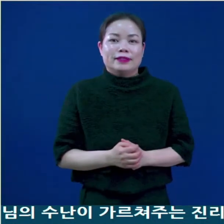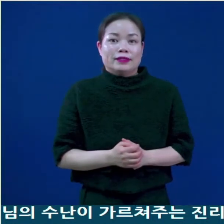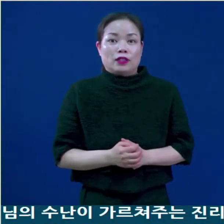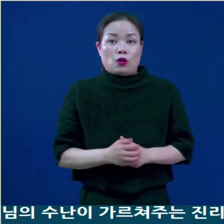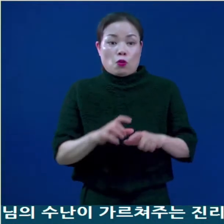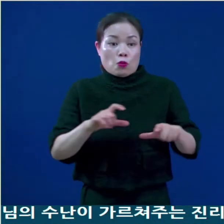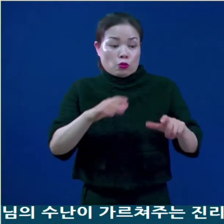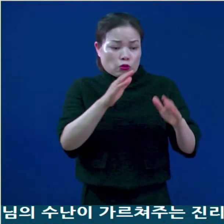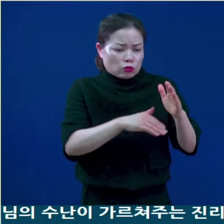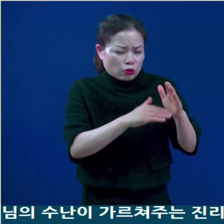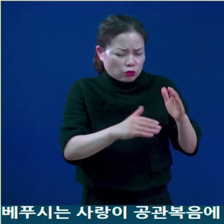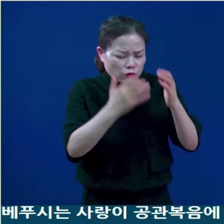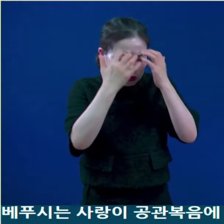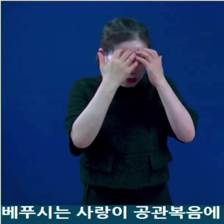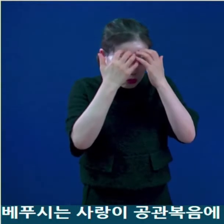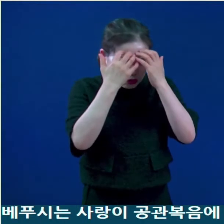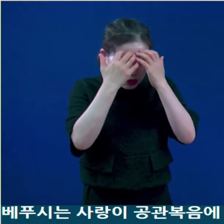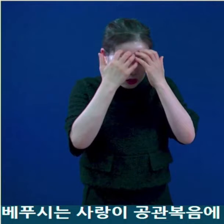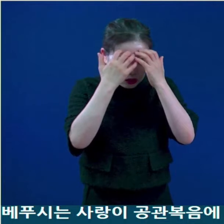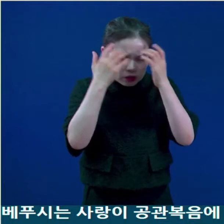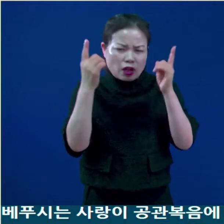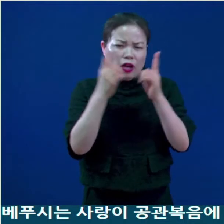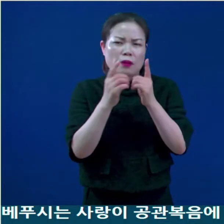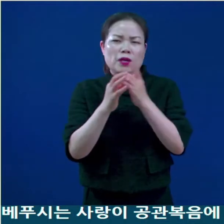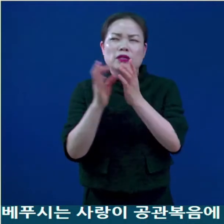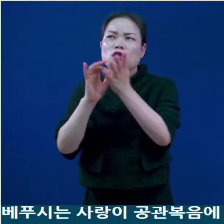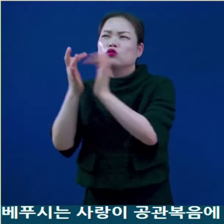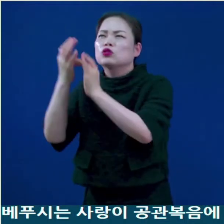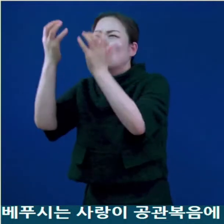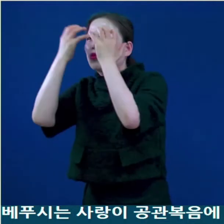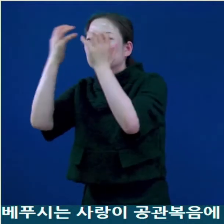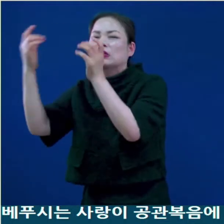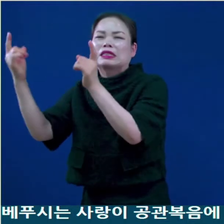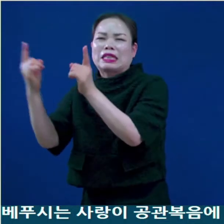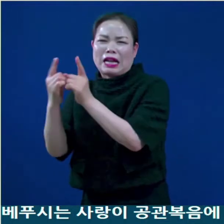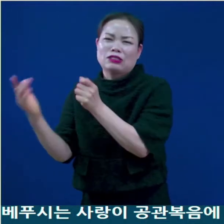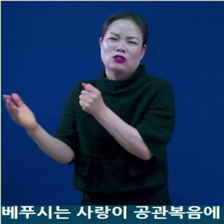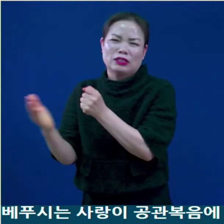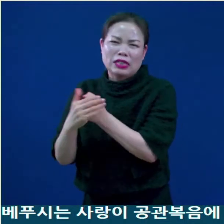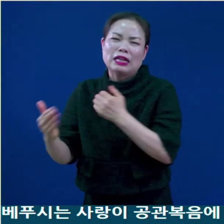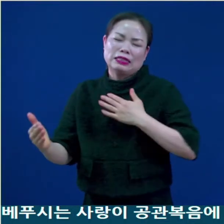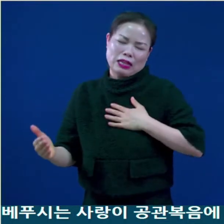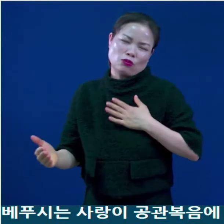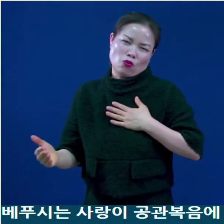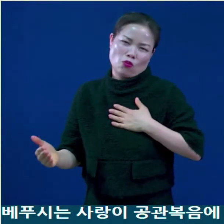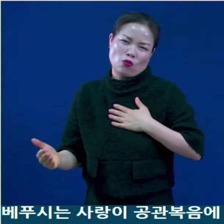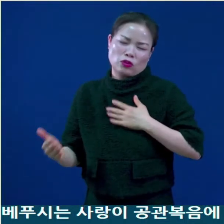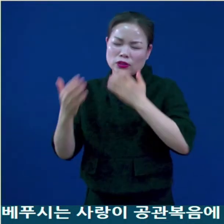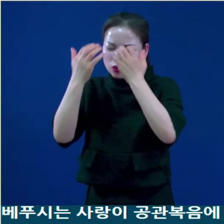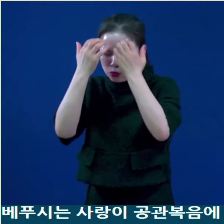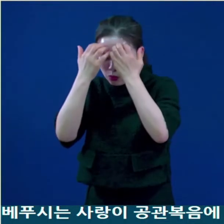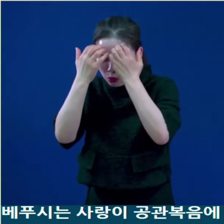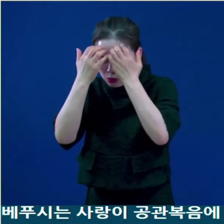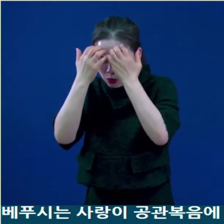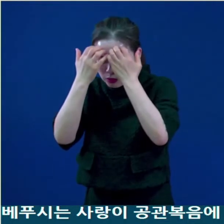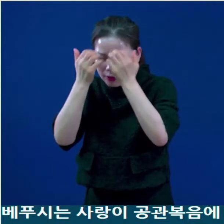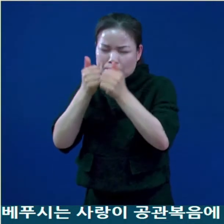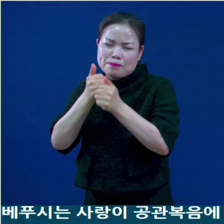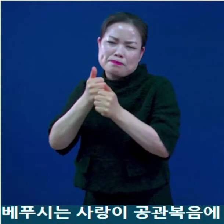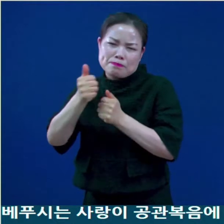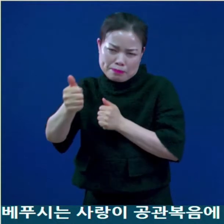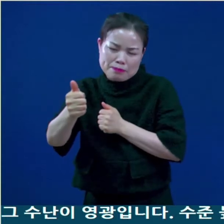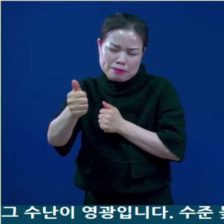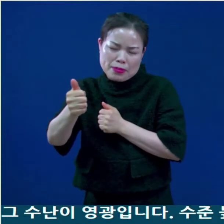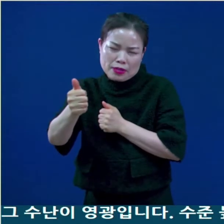보통 성도들은 순환을 당하면서 예수님이 고통을 당하셨으니까 나도 그 고통을 이겨야